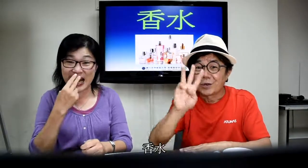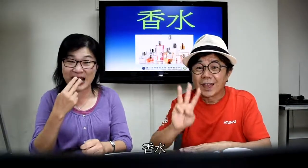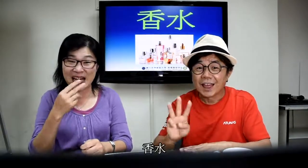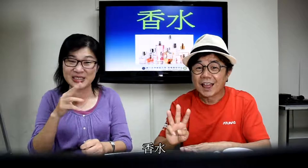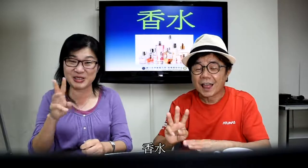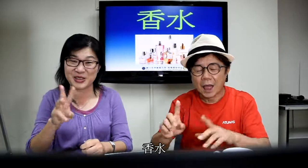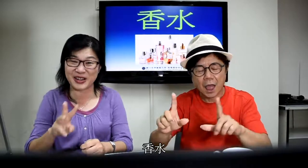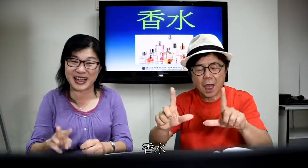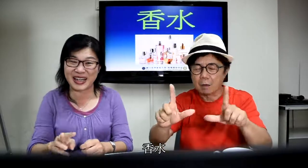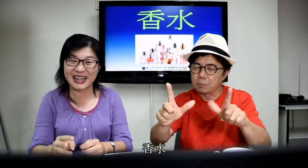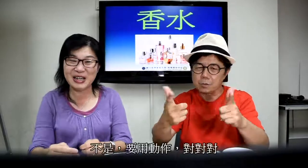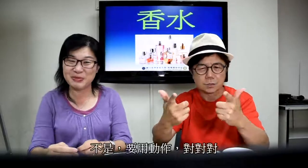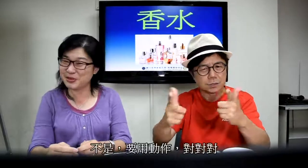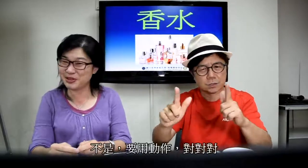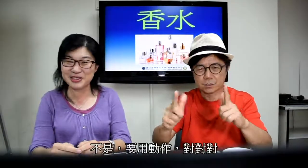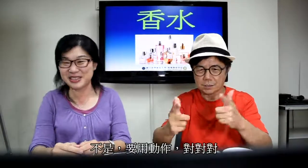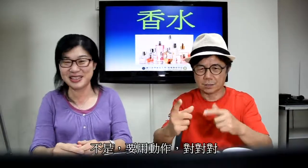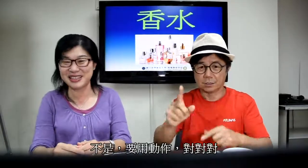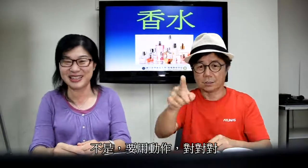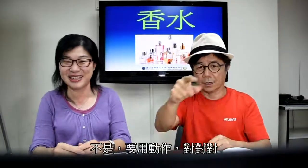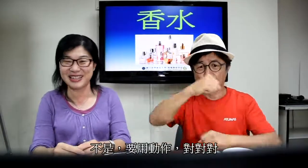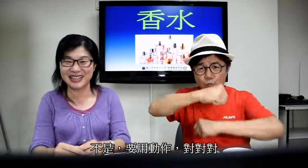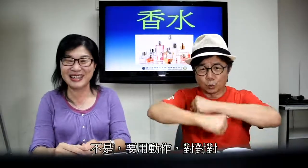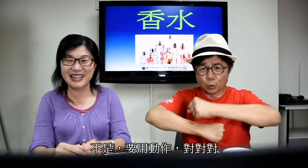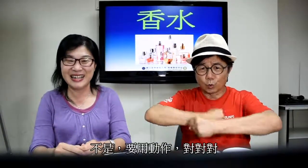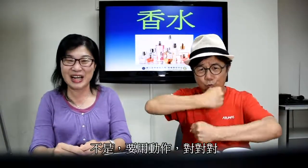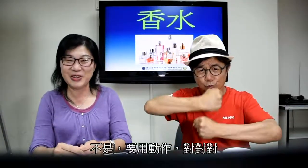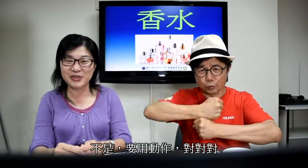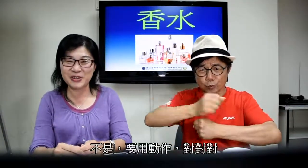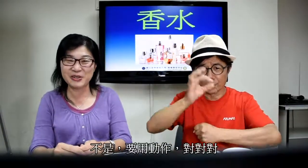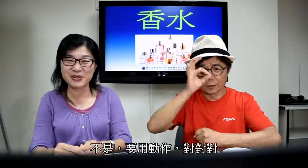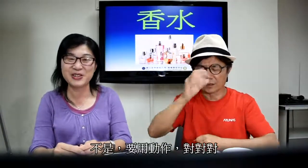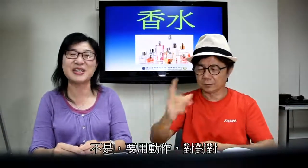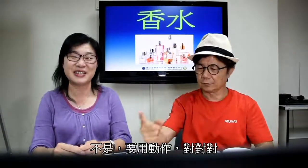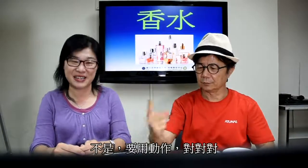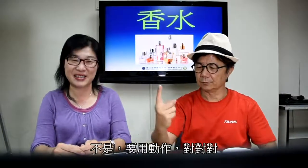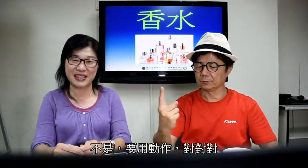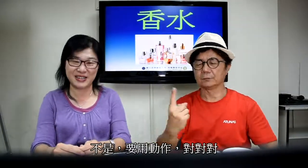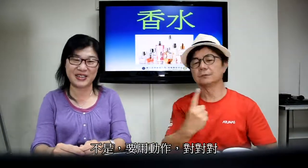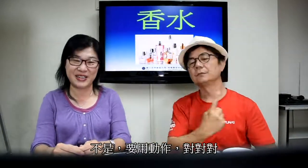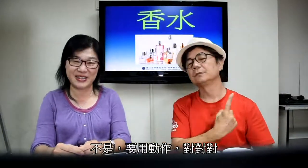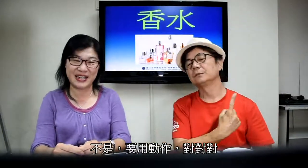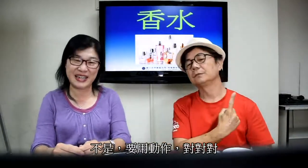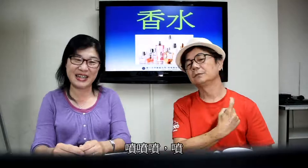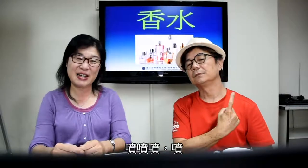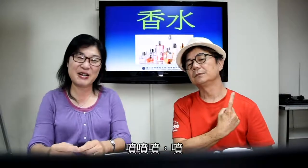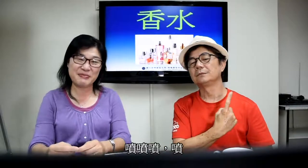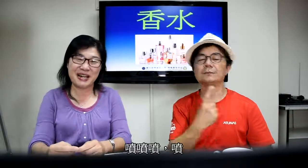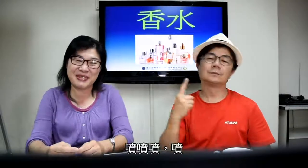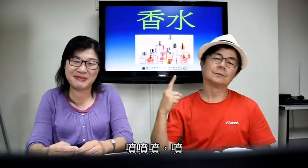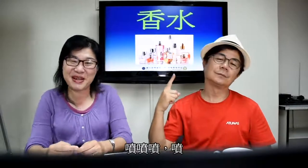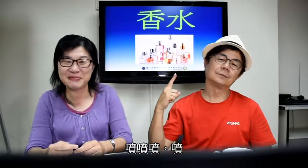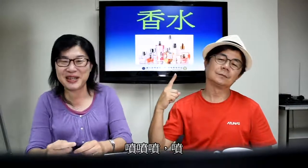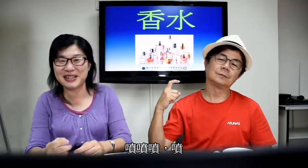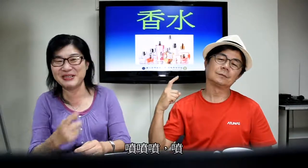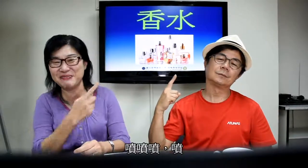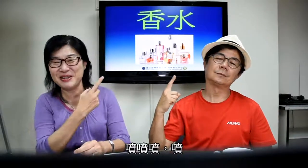香水不是要用动作，对对对，喷喷喷，